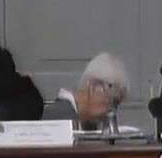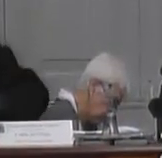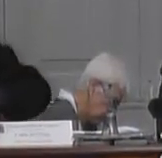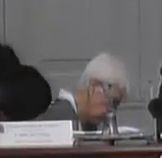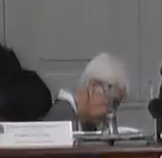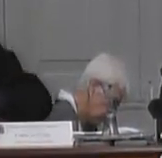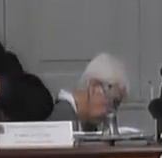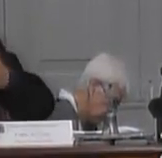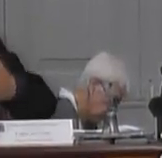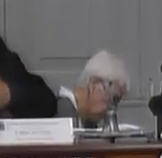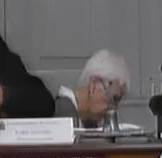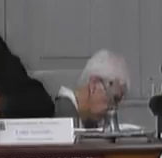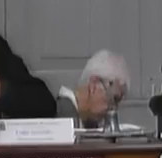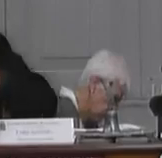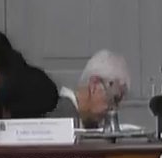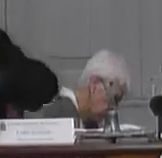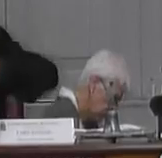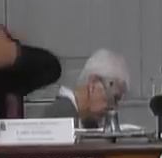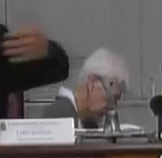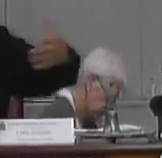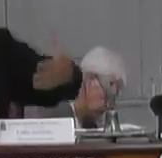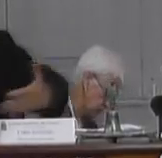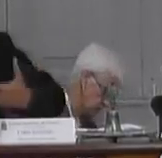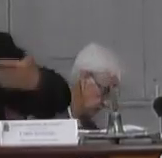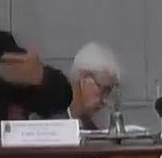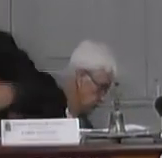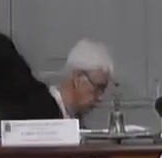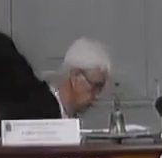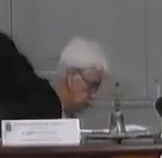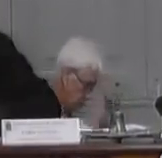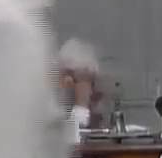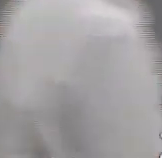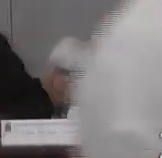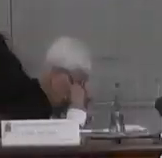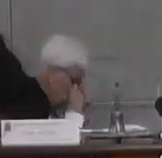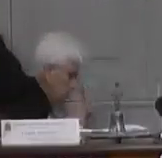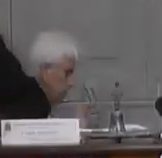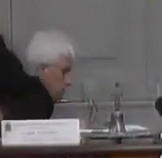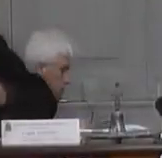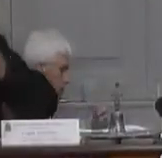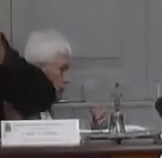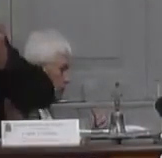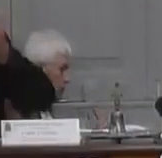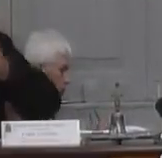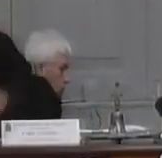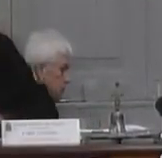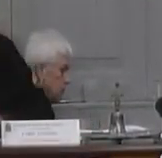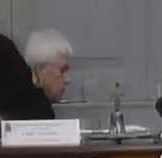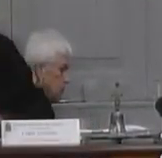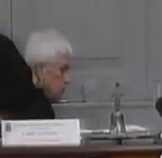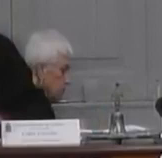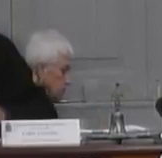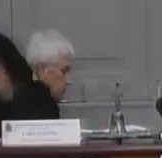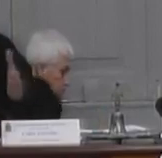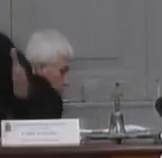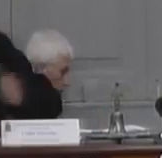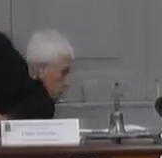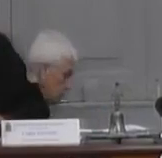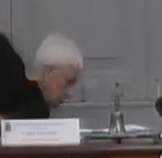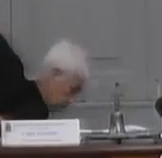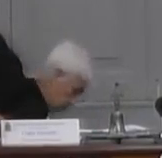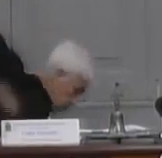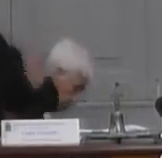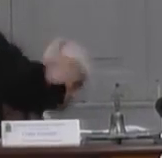David, para que possa aí sim realmente explicar tudinho naquilo que a gente precisa e que a população precisa entender. Eu